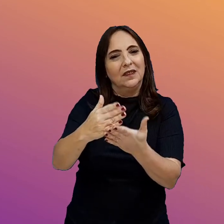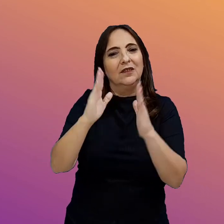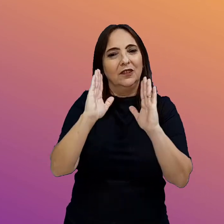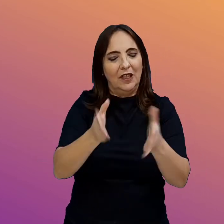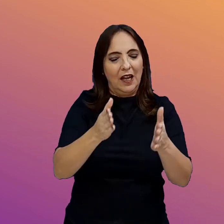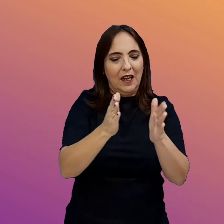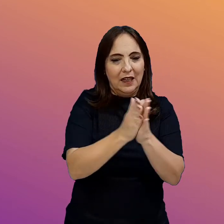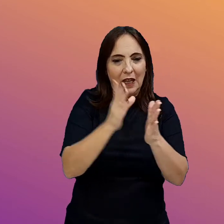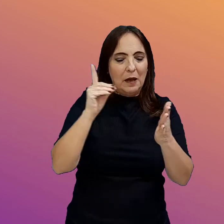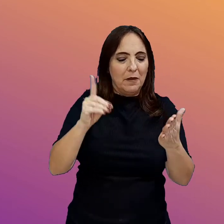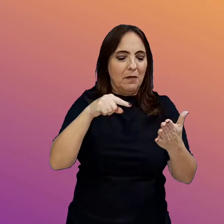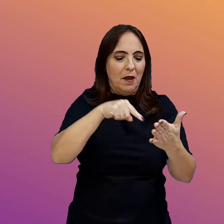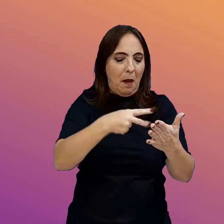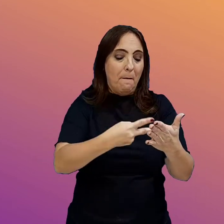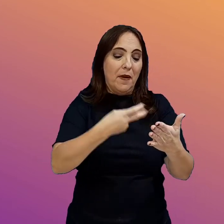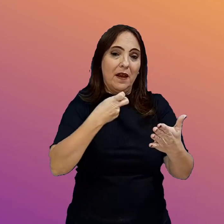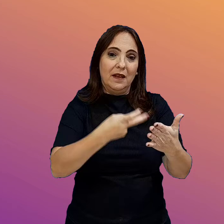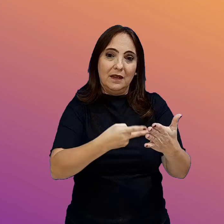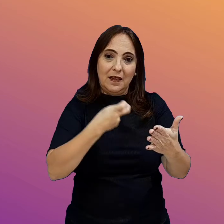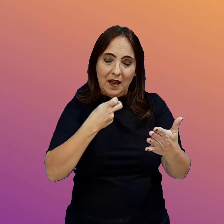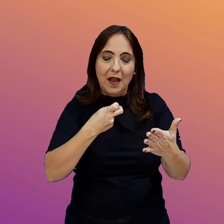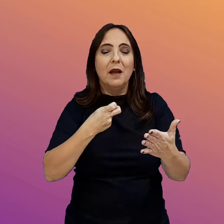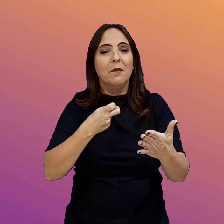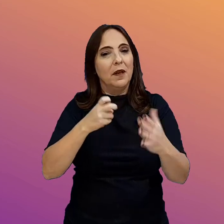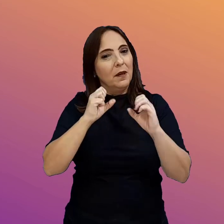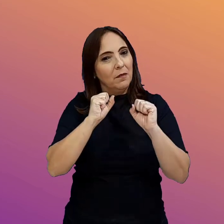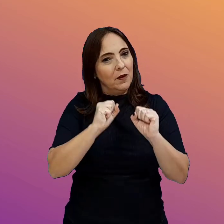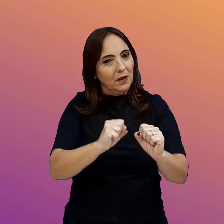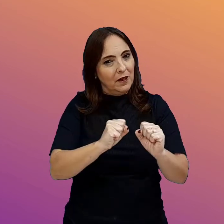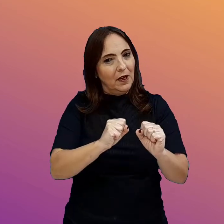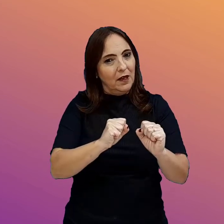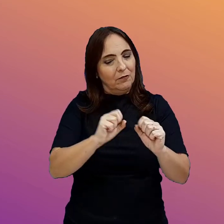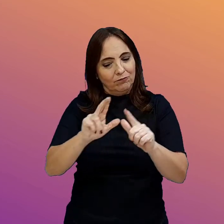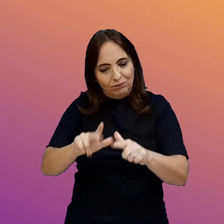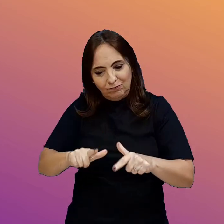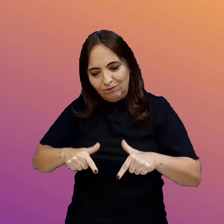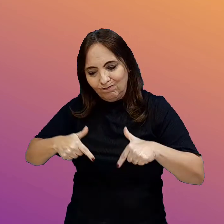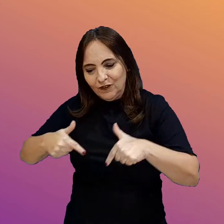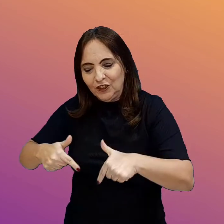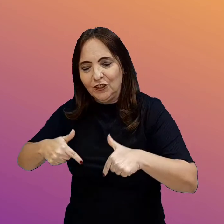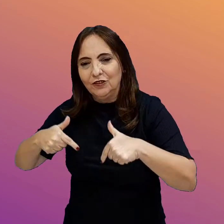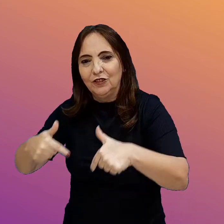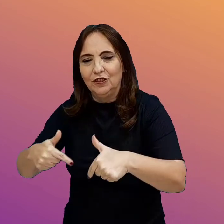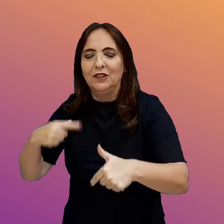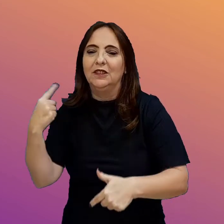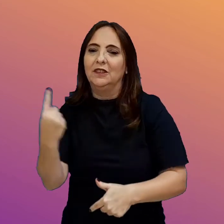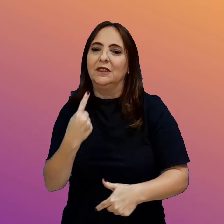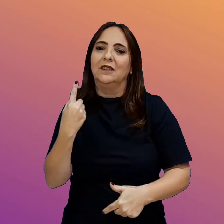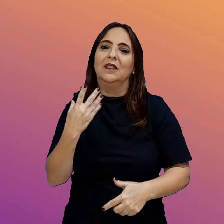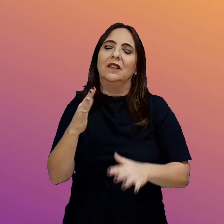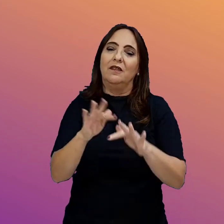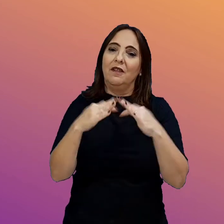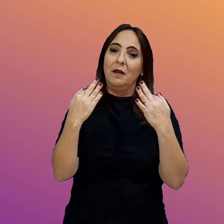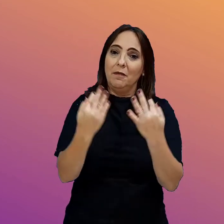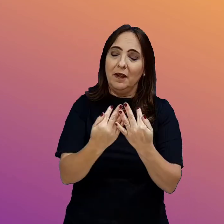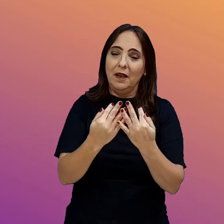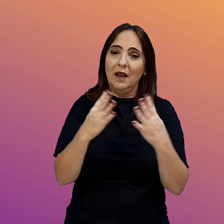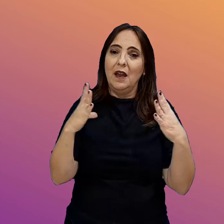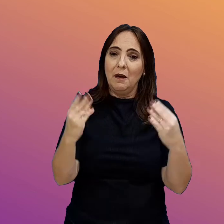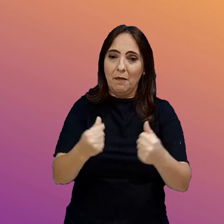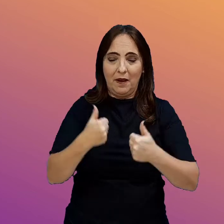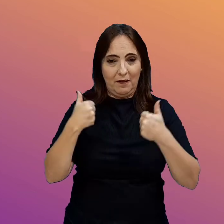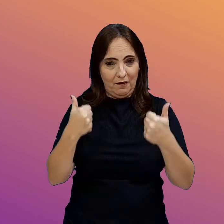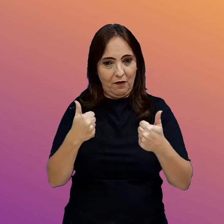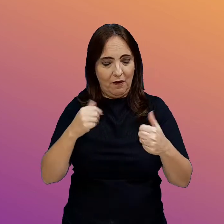Deus a gente vê isso, poder aplicar isso nas nossas famílias é sensacional. E eu vou aproveitar o gancho do que